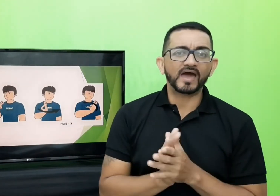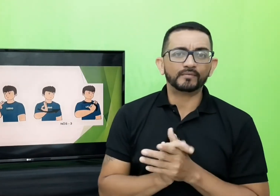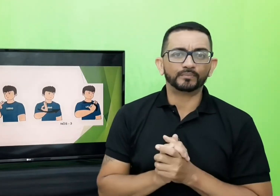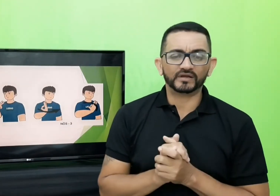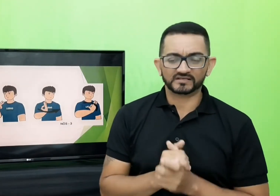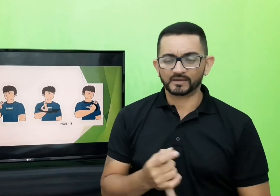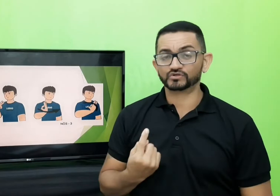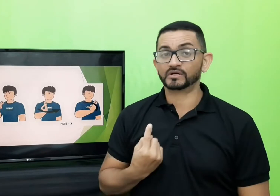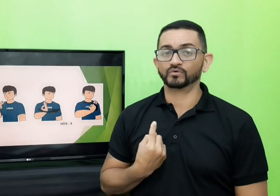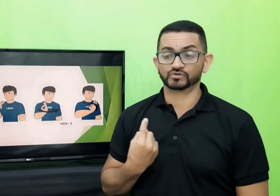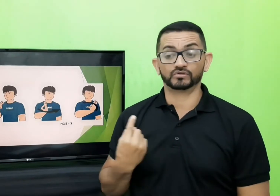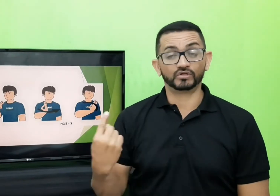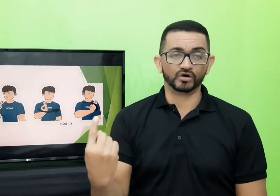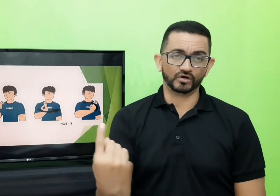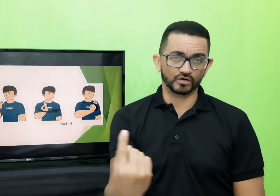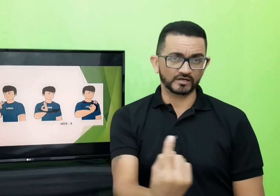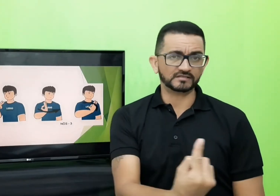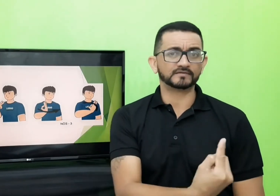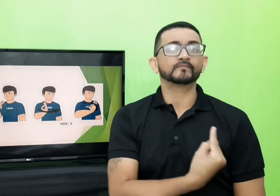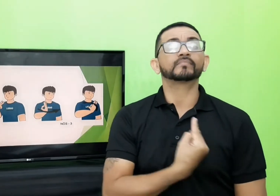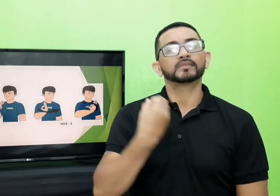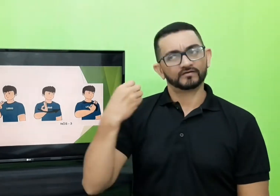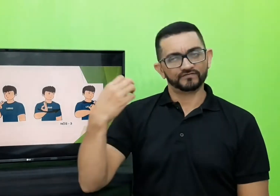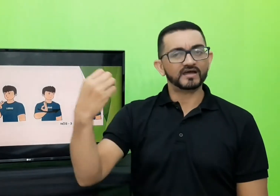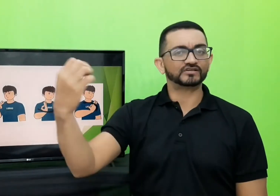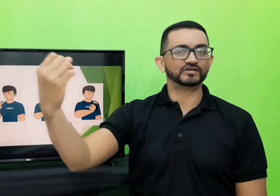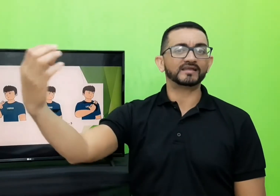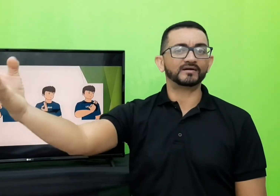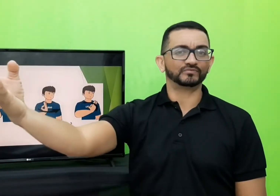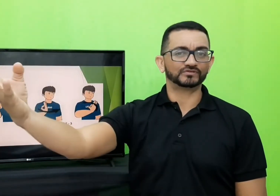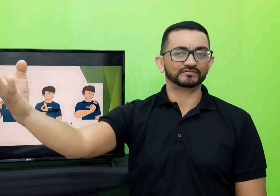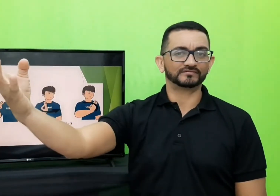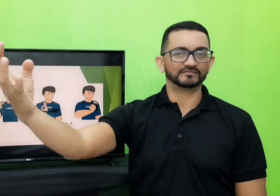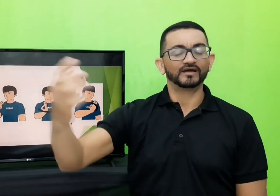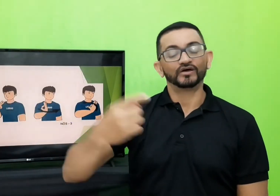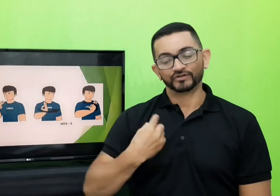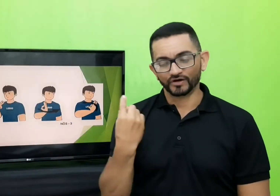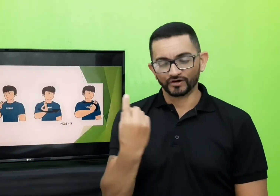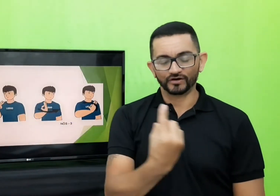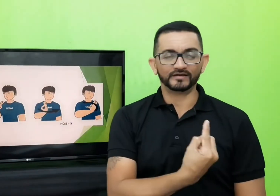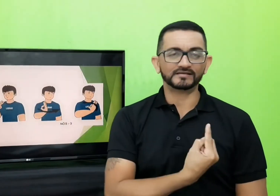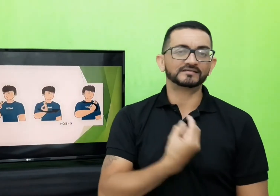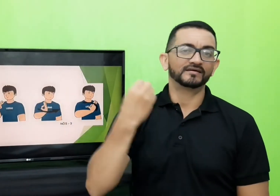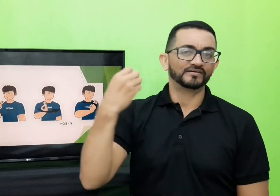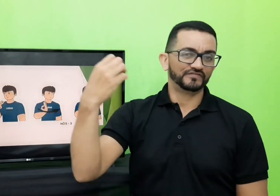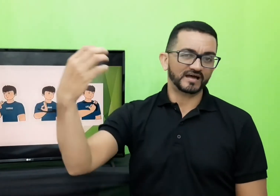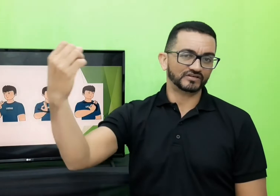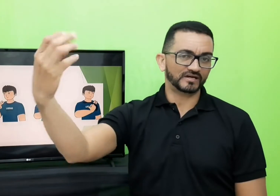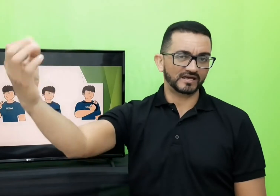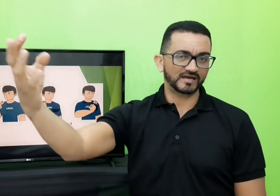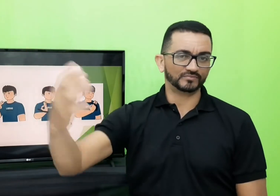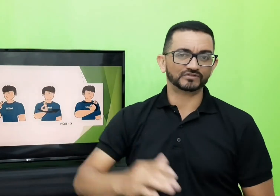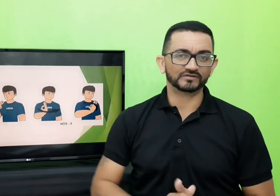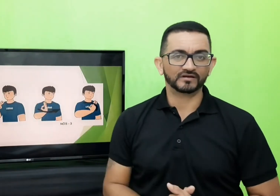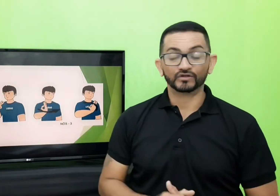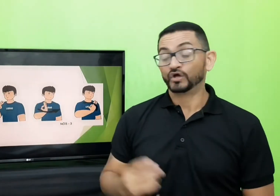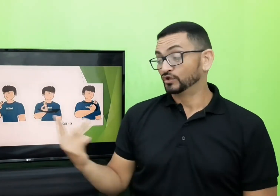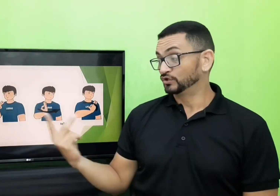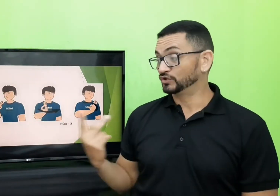verbo, por exemplo, eu já uso nós viajaremos. Nós viajaremos.